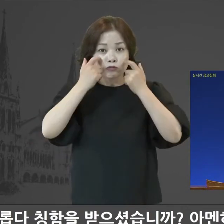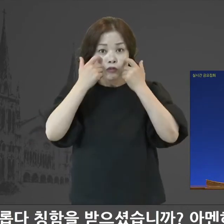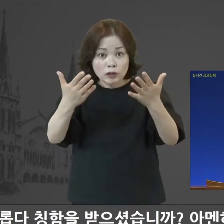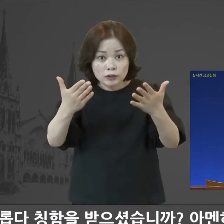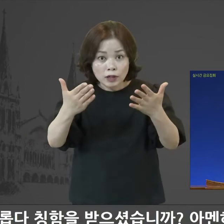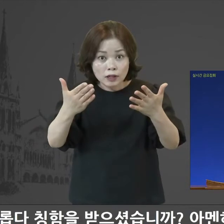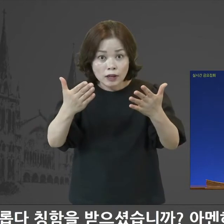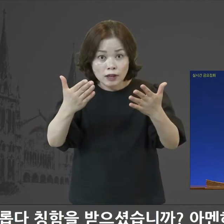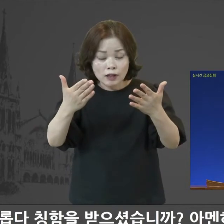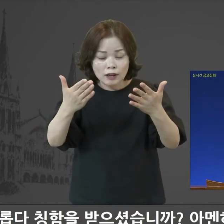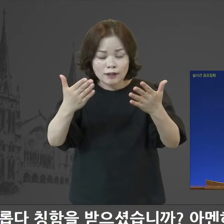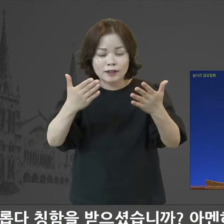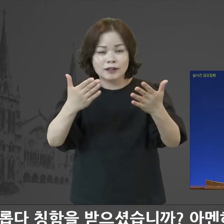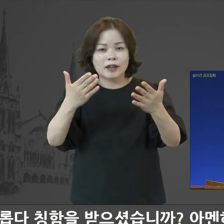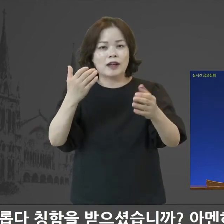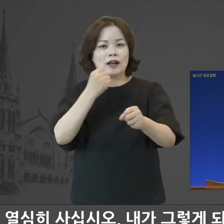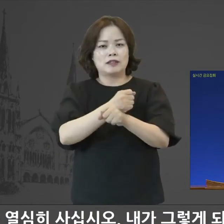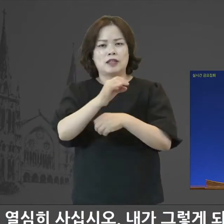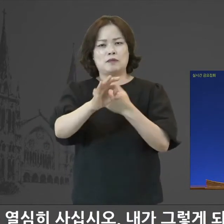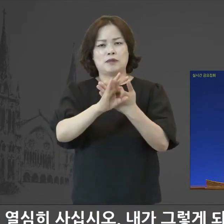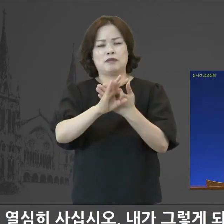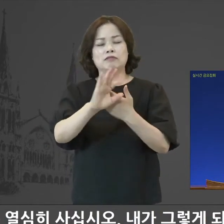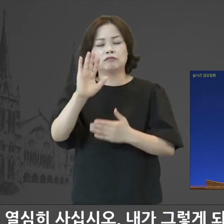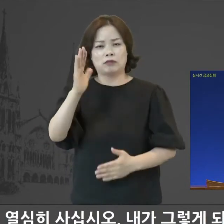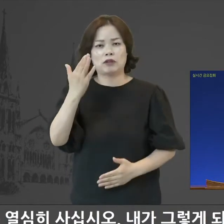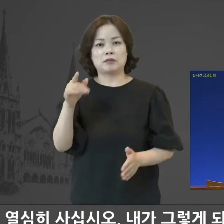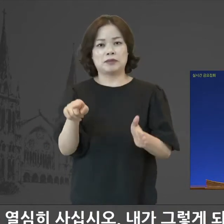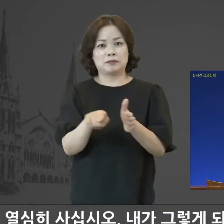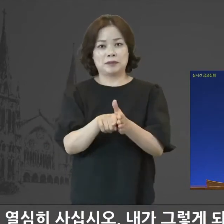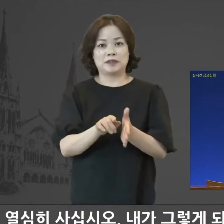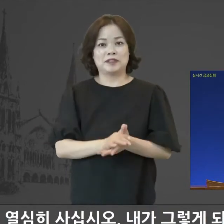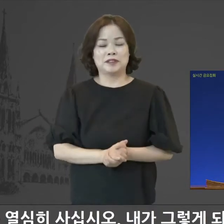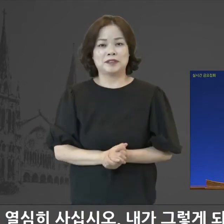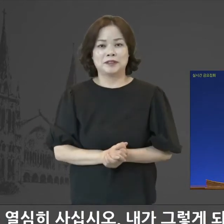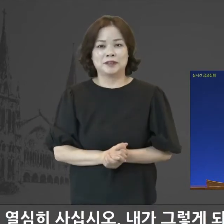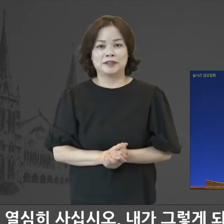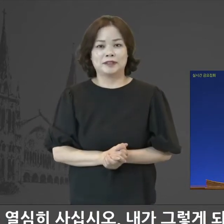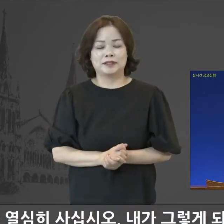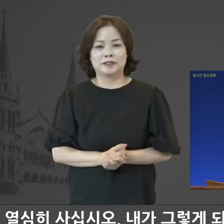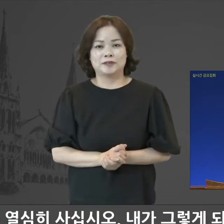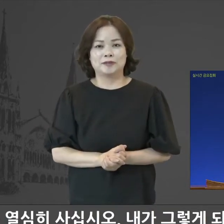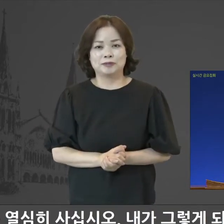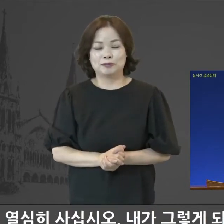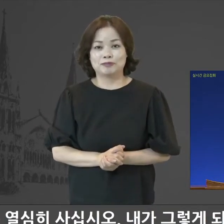분명하게 그렇게 나아가면 저는 되리라고 믿습니다. 그래서